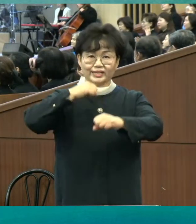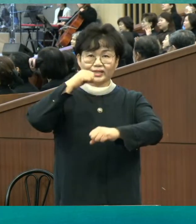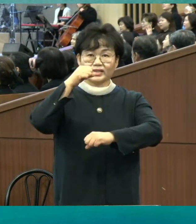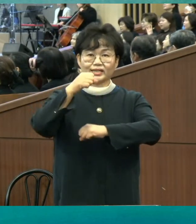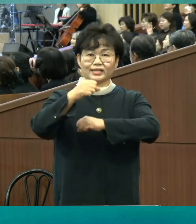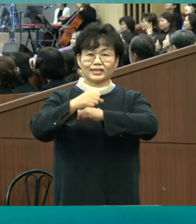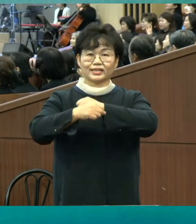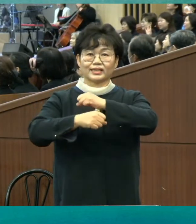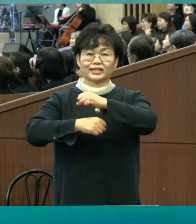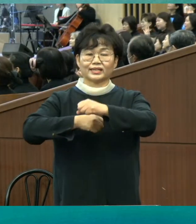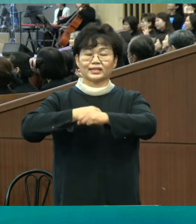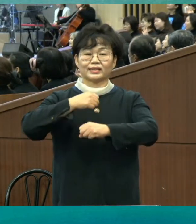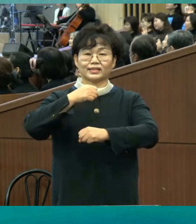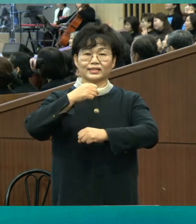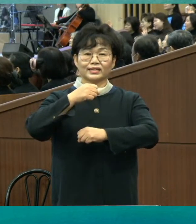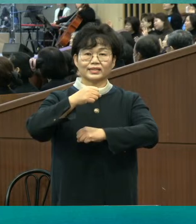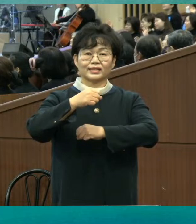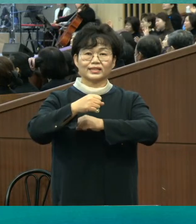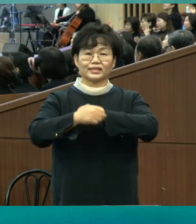자유하네